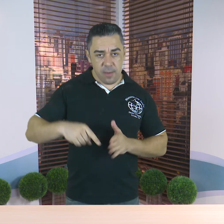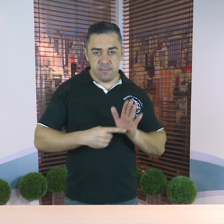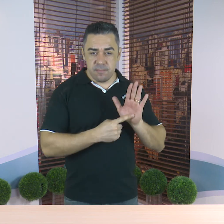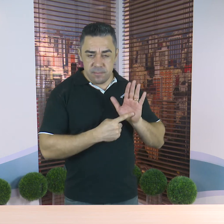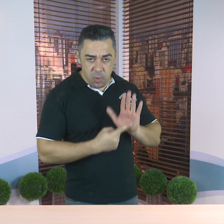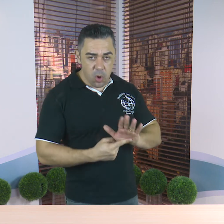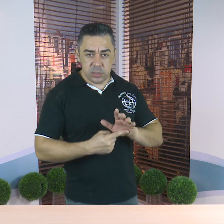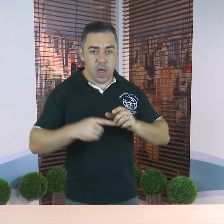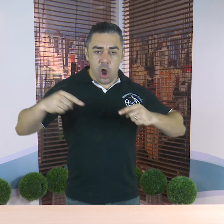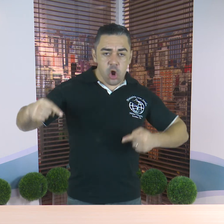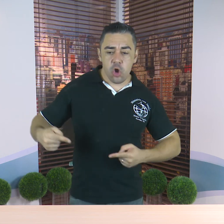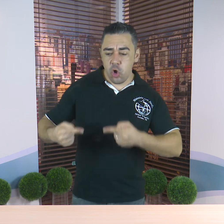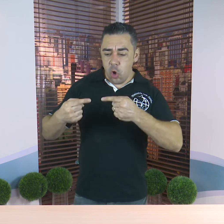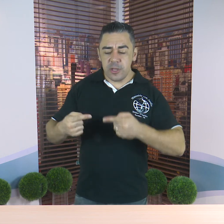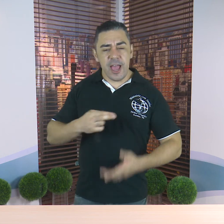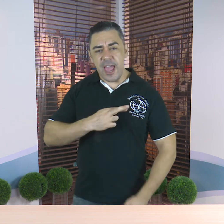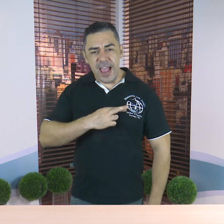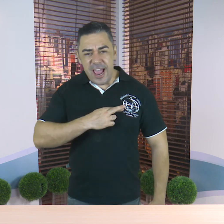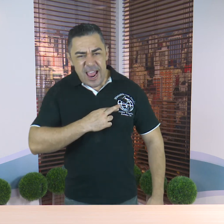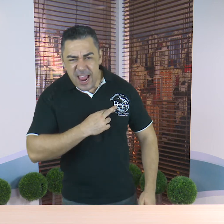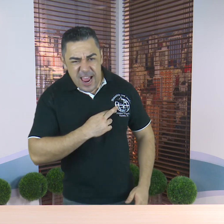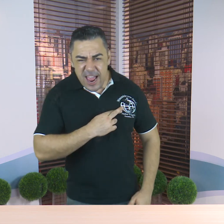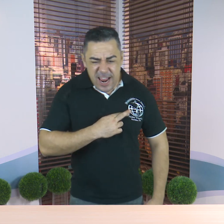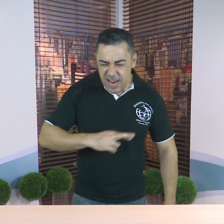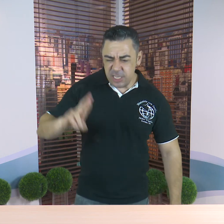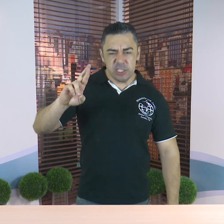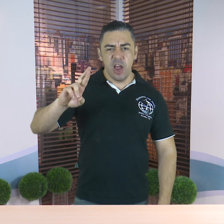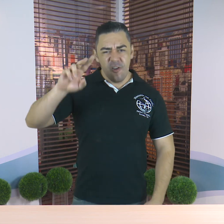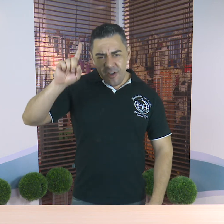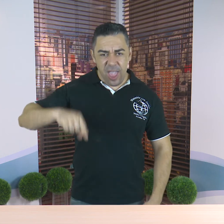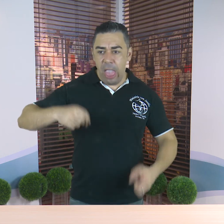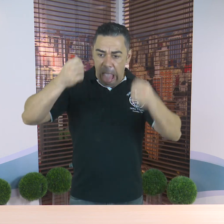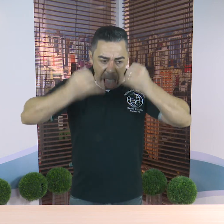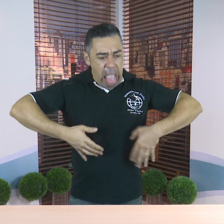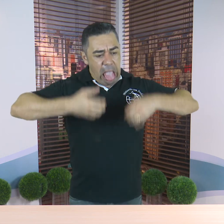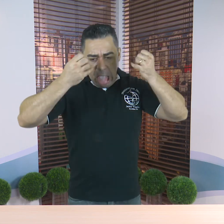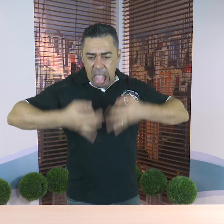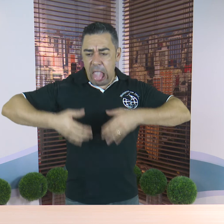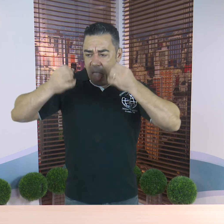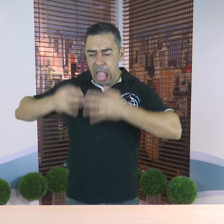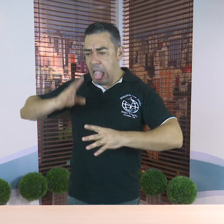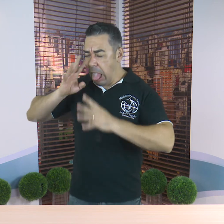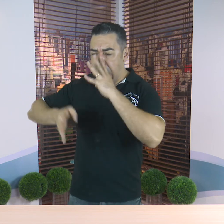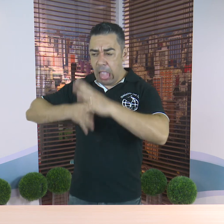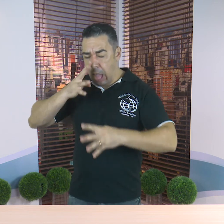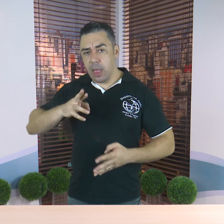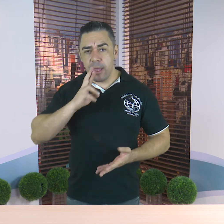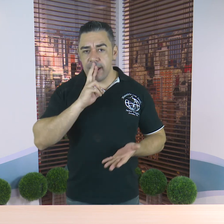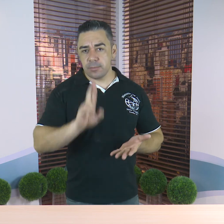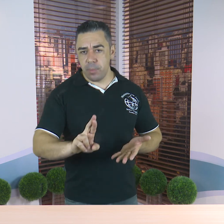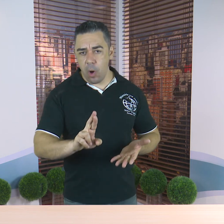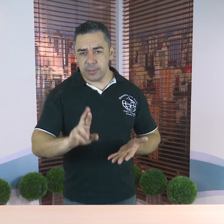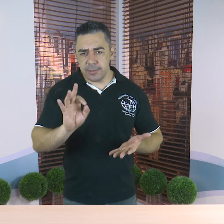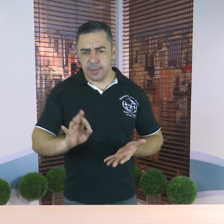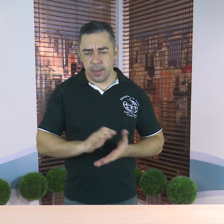contra a religião que foi reduzida a explicações ou, abre aspas, respostas. Muitas